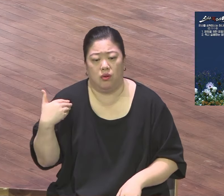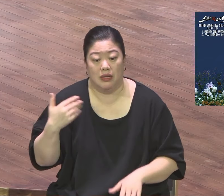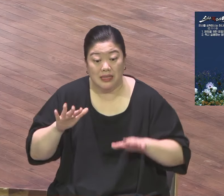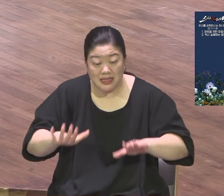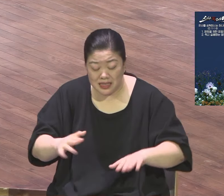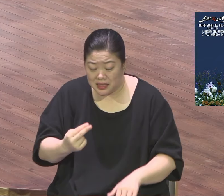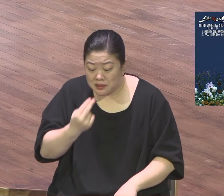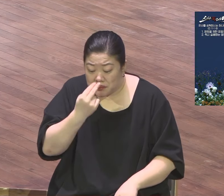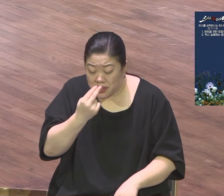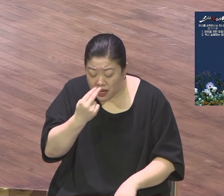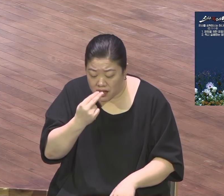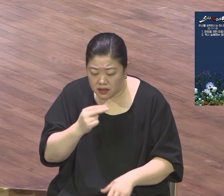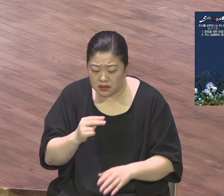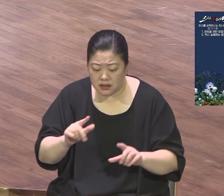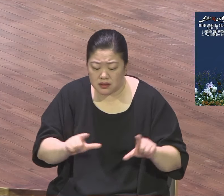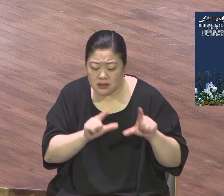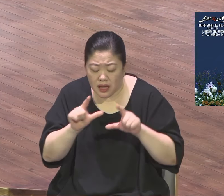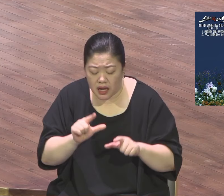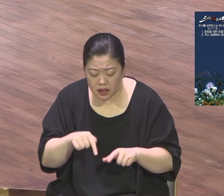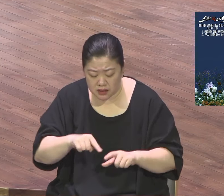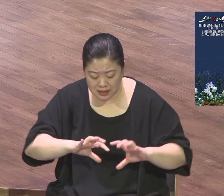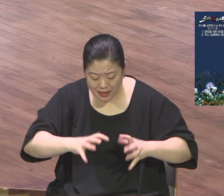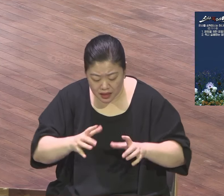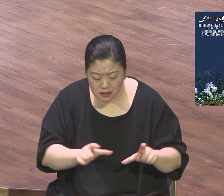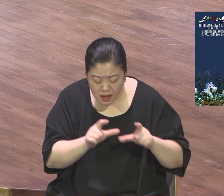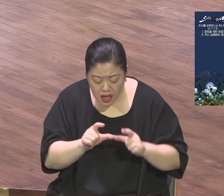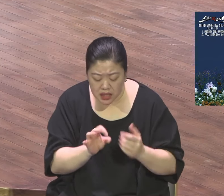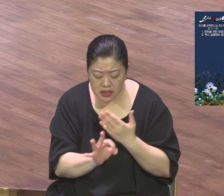없어지는 안개니라.